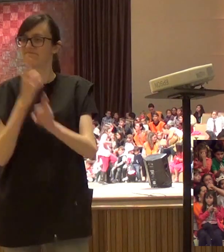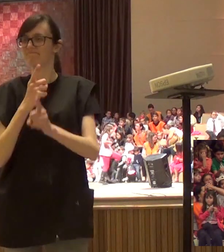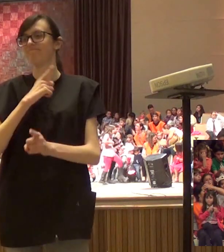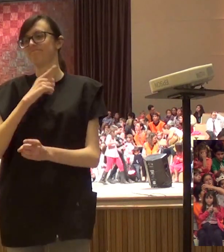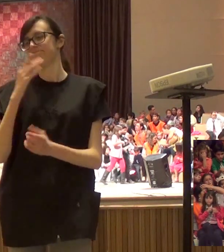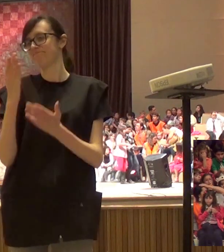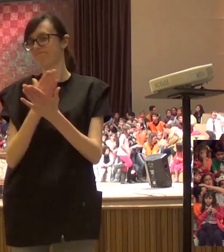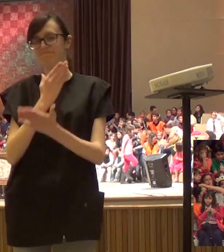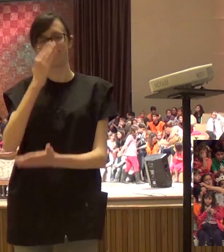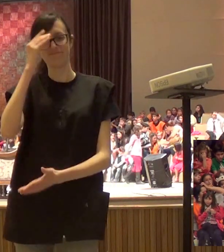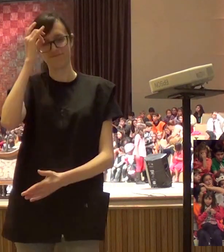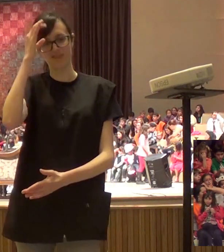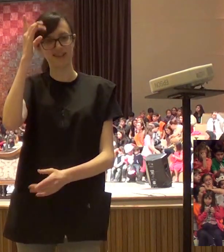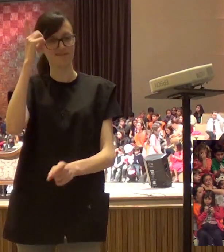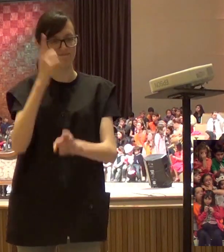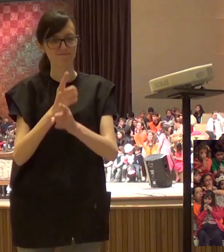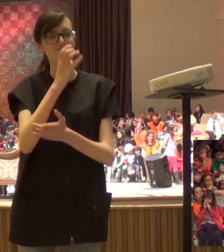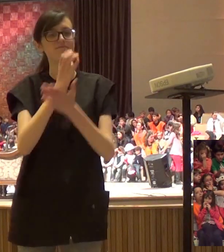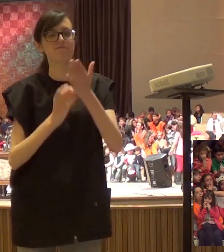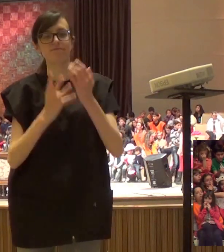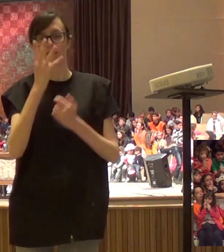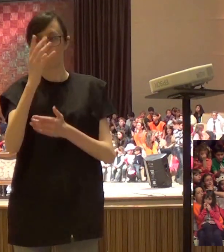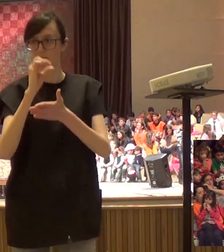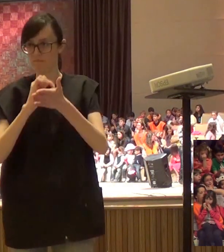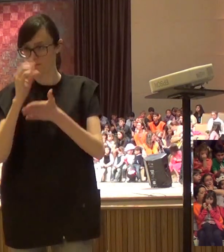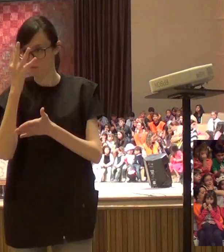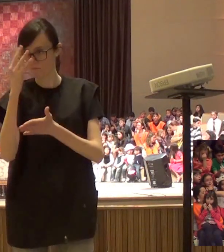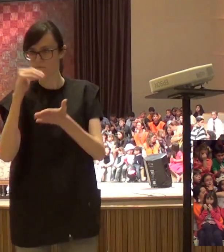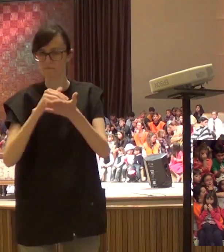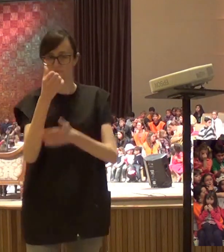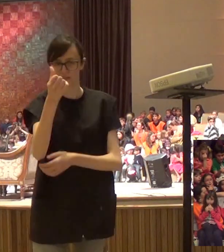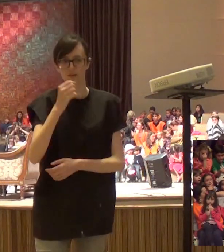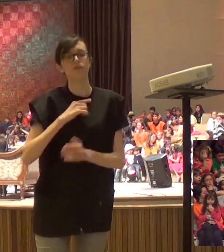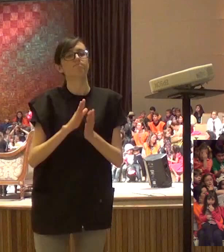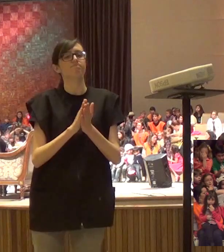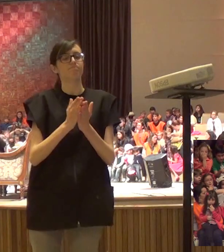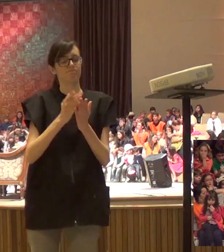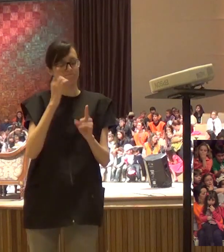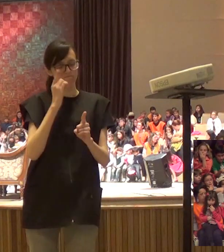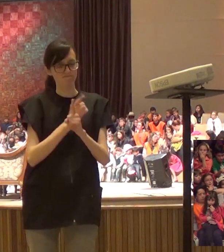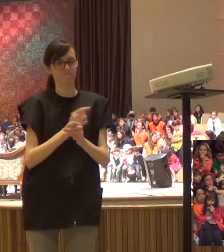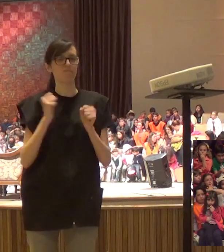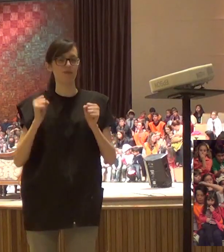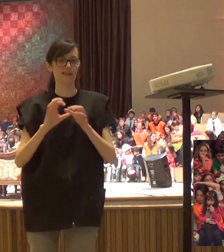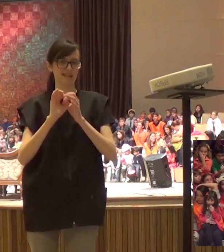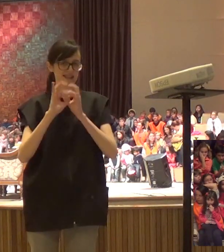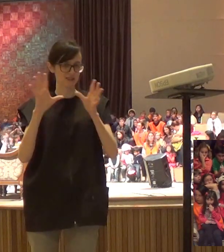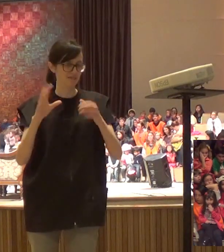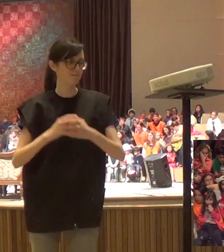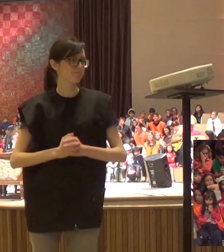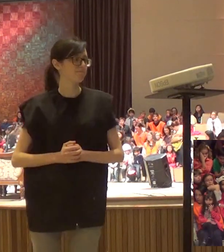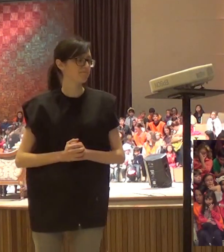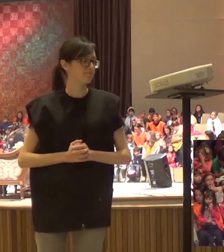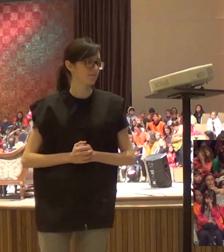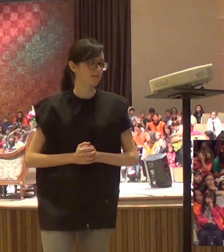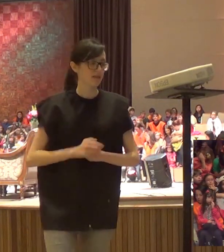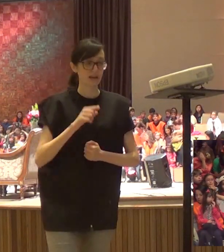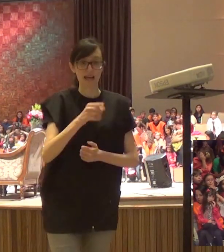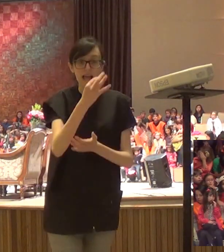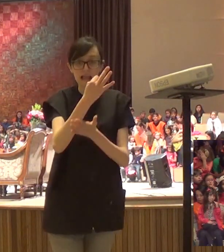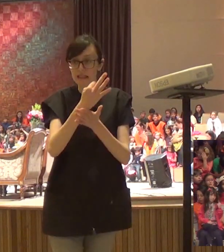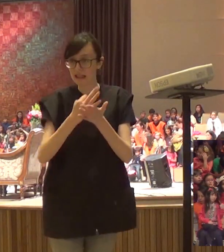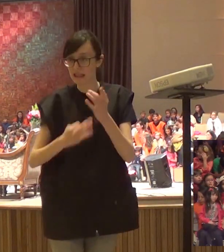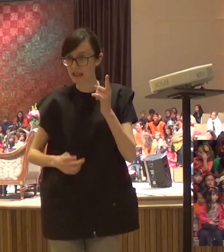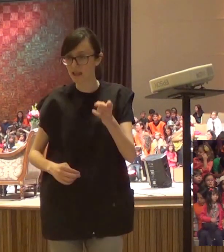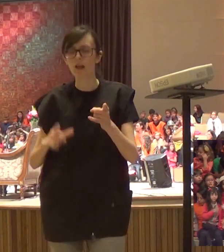Testamento. Olha para o lado, você achou Malaquias, capítulo 4, versículo 4 a 6. Você pode abrir a sua Bíblia lá, para acompanhar o